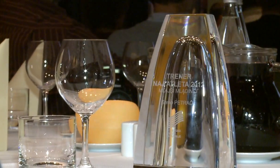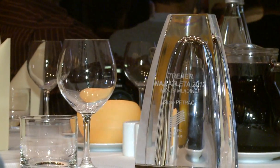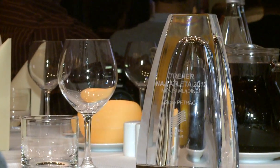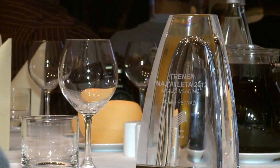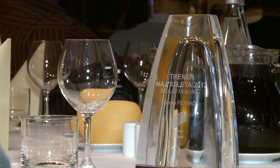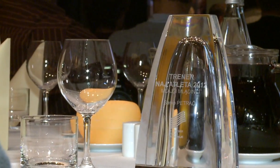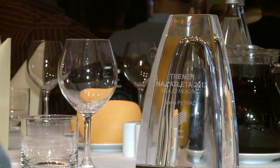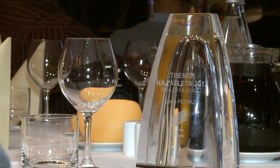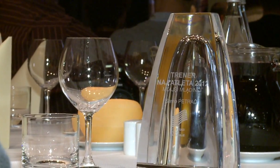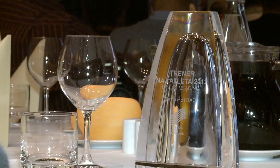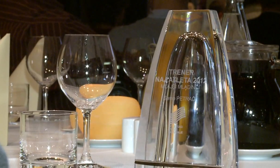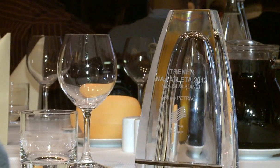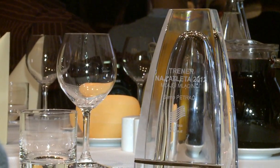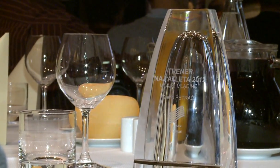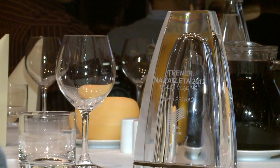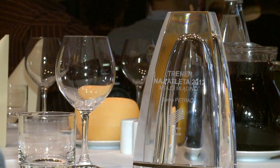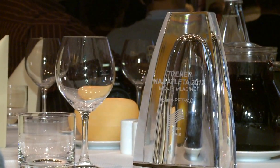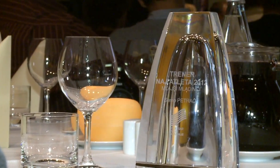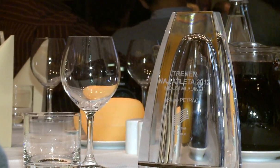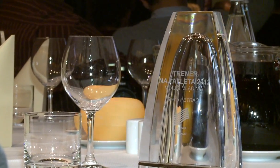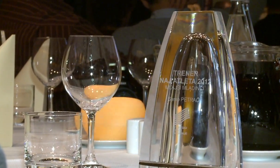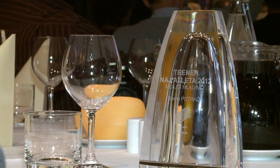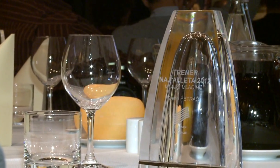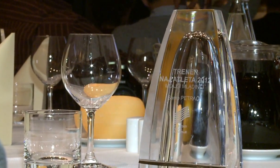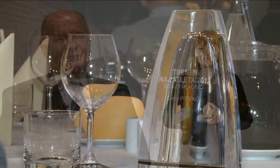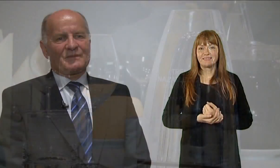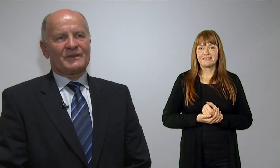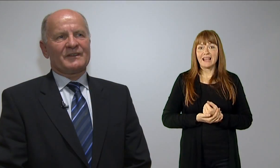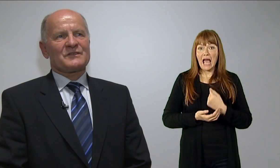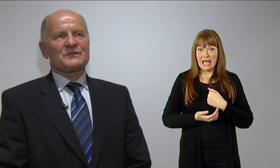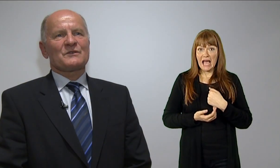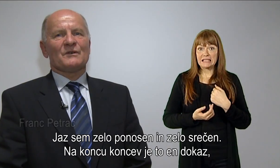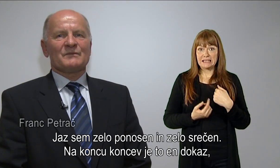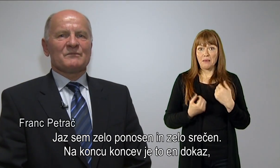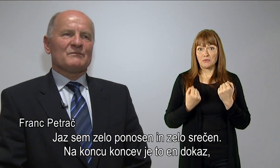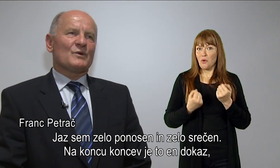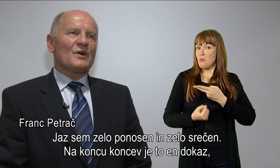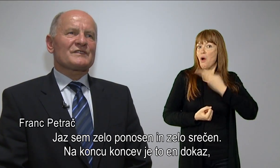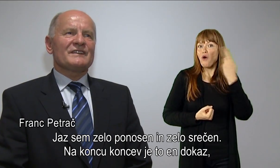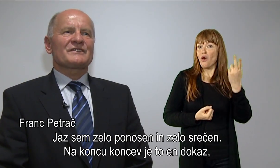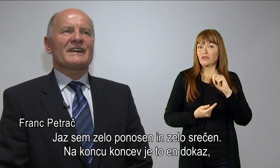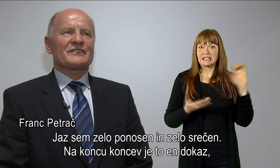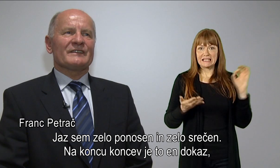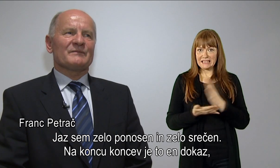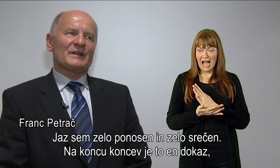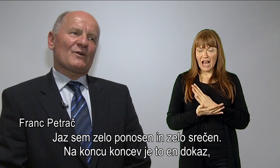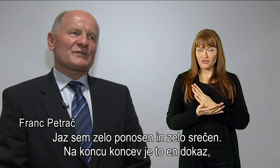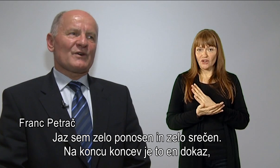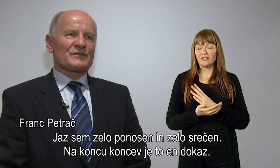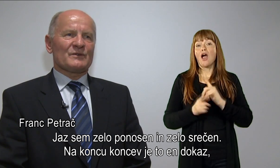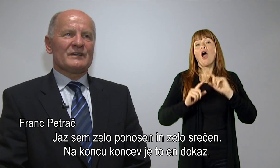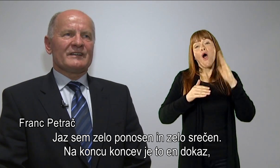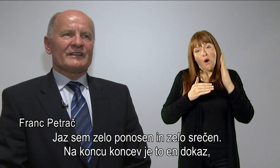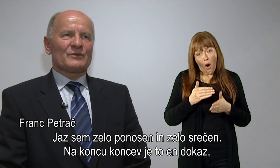v nedeljo. Ampak mi smo pri mlajših članih. Jaz sem zelo ponosen in srečen. Na